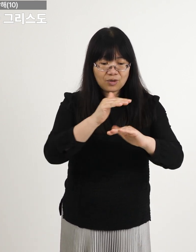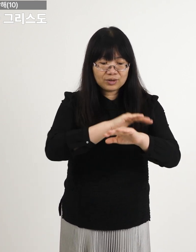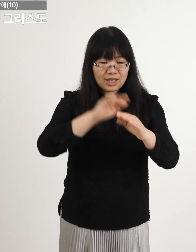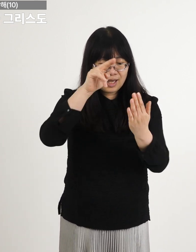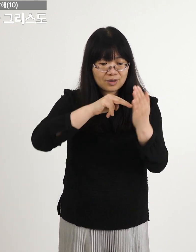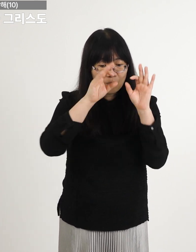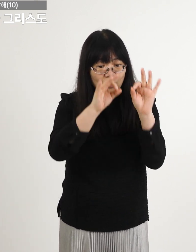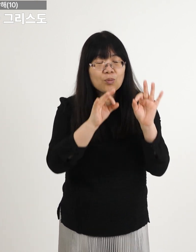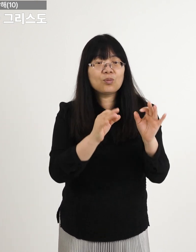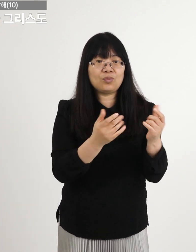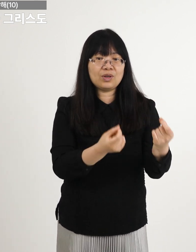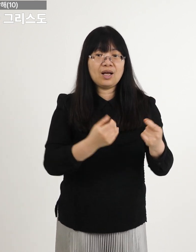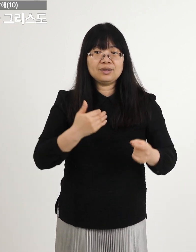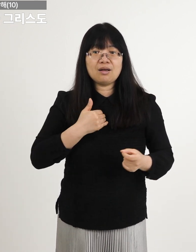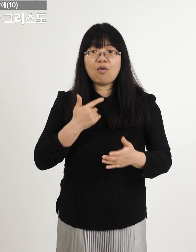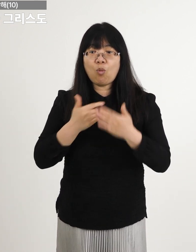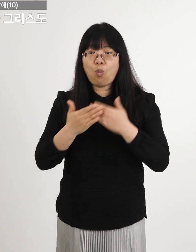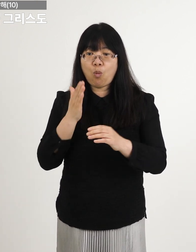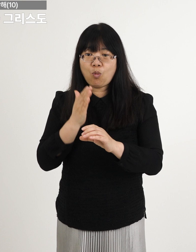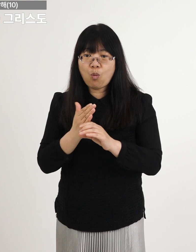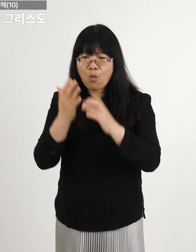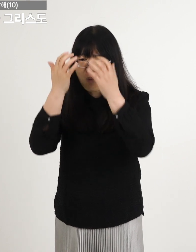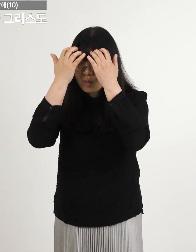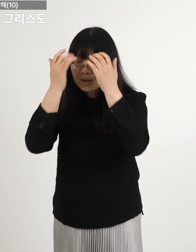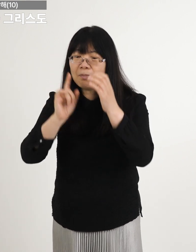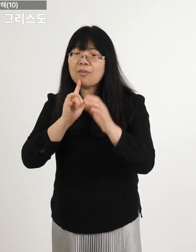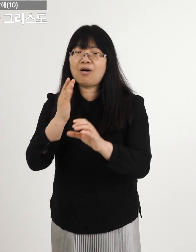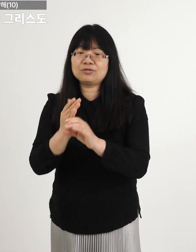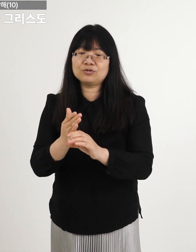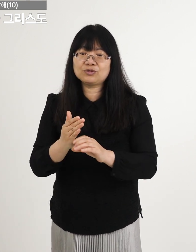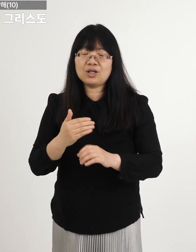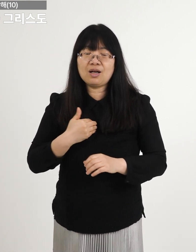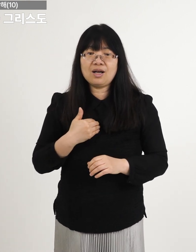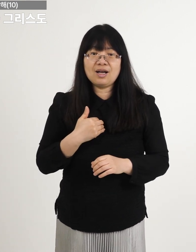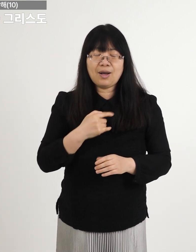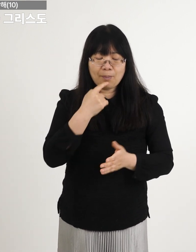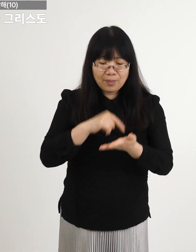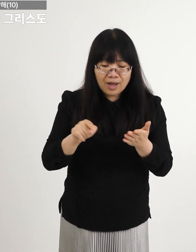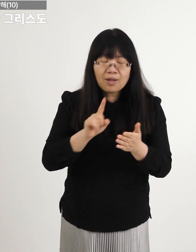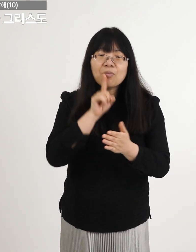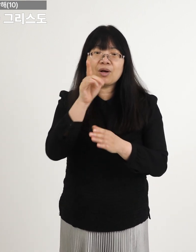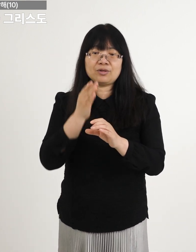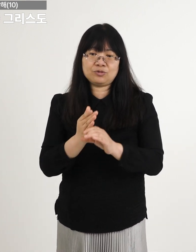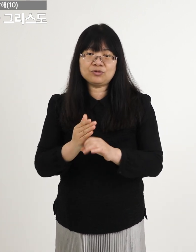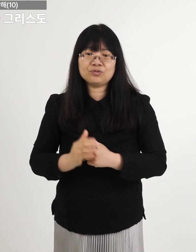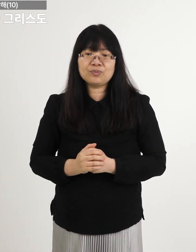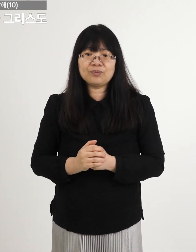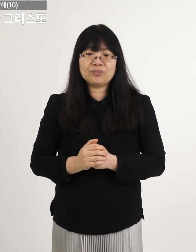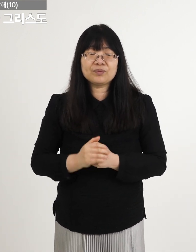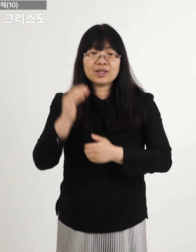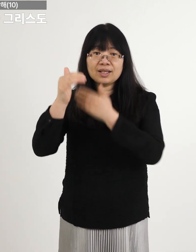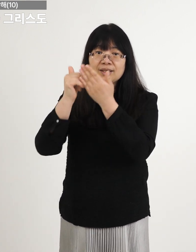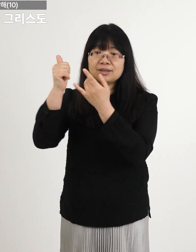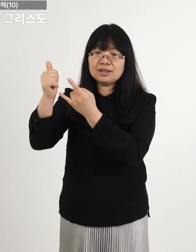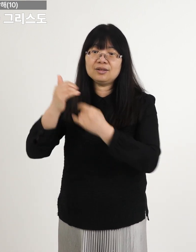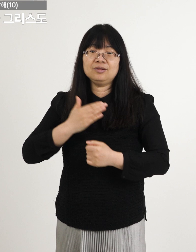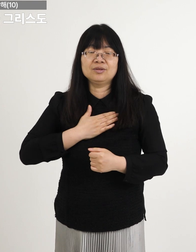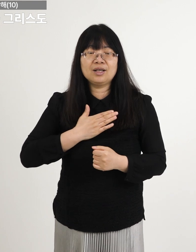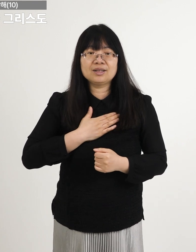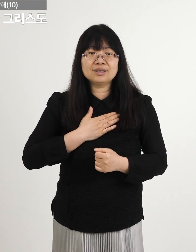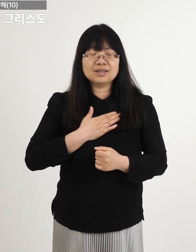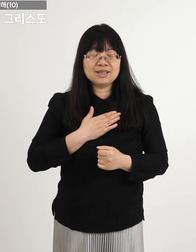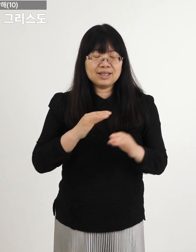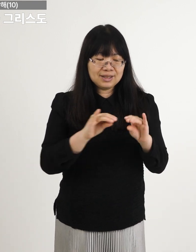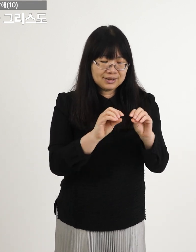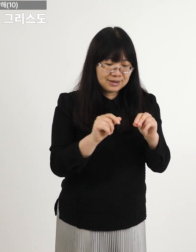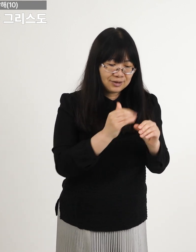이 욥이 자기가 겪고 있는 고난을 얘기하는 거예요. 재난을 얘기하는 거예요. 하나님이 나를